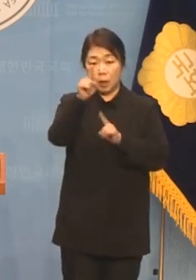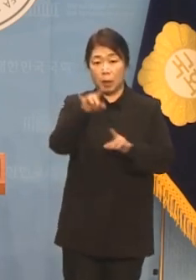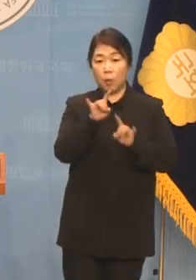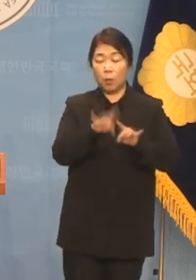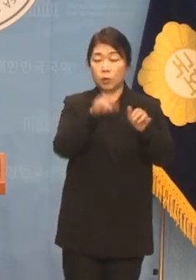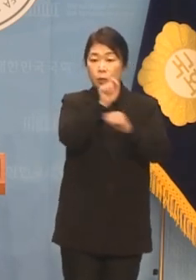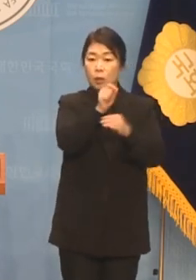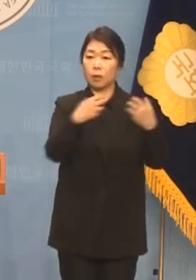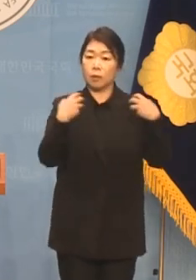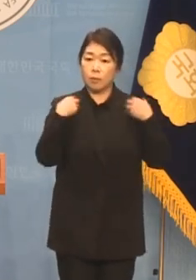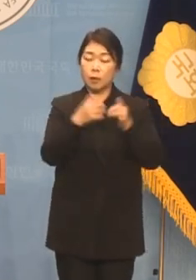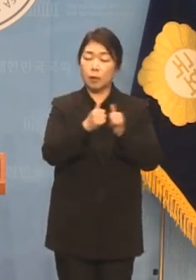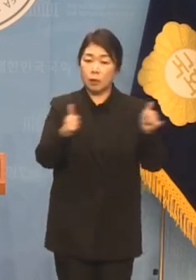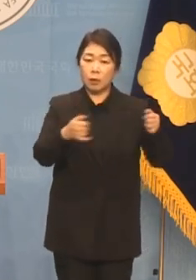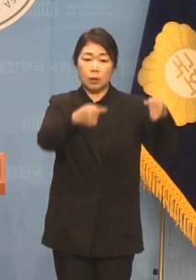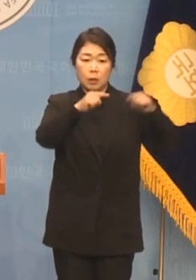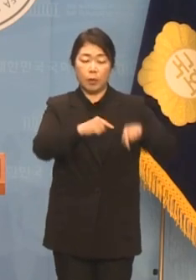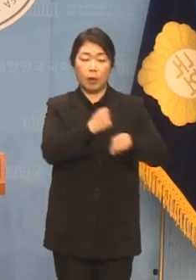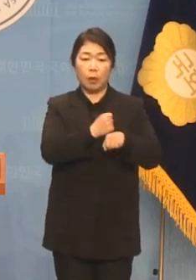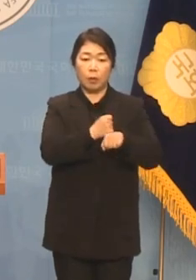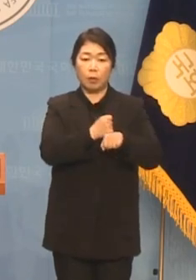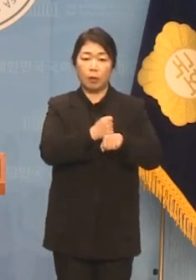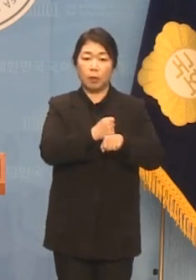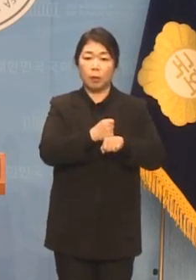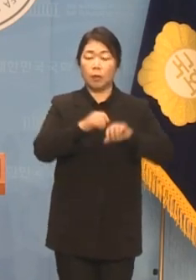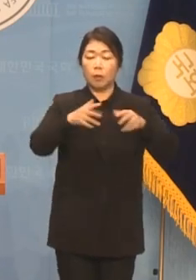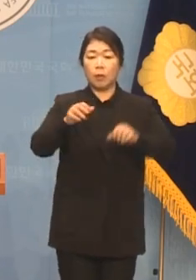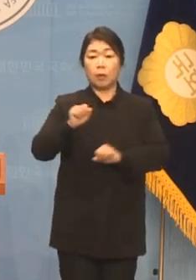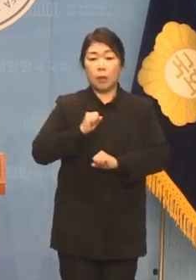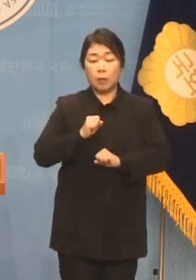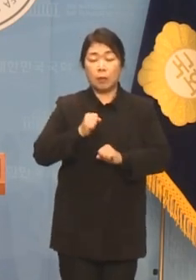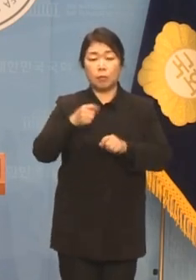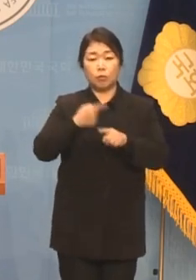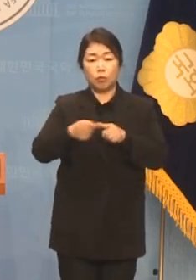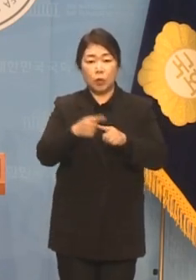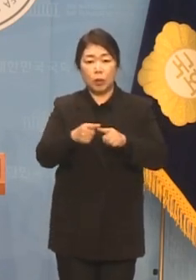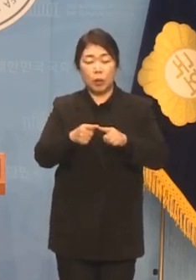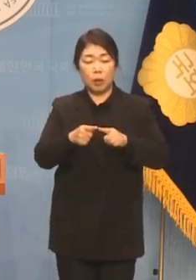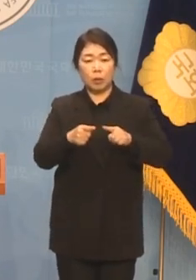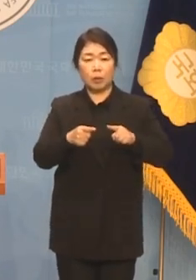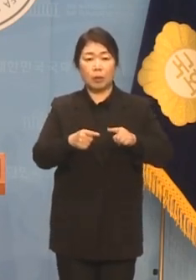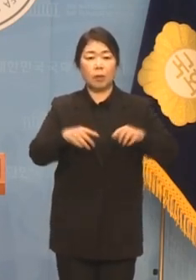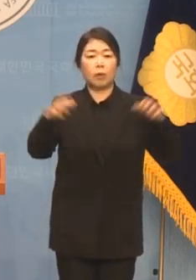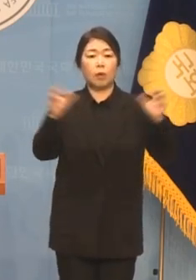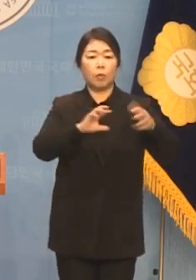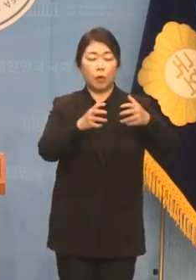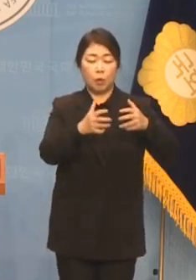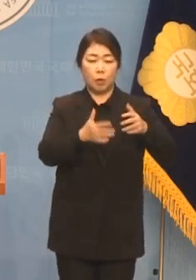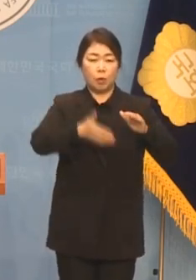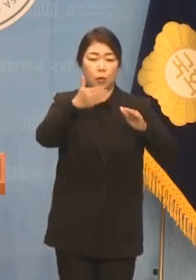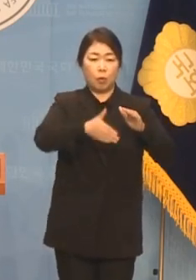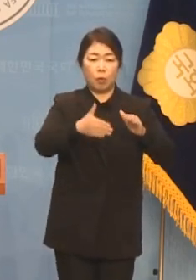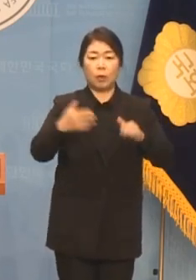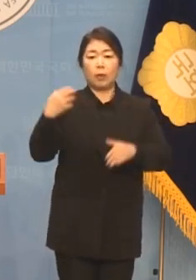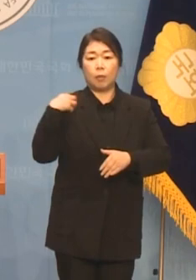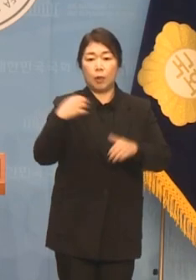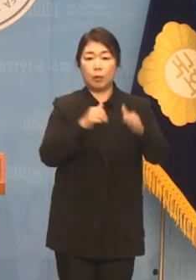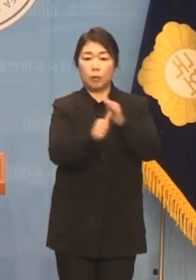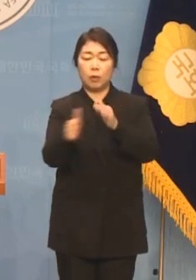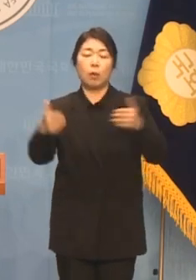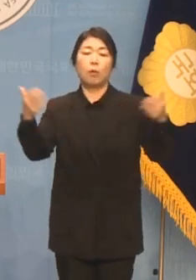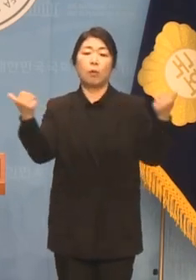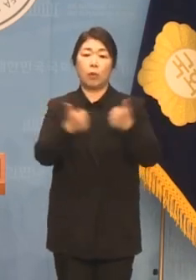참석하는 방산협력 관계부처 주요 공관장 합동 회의가 오늘 열렸습니다